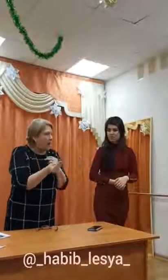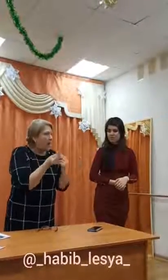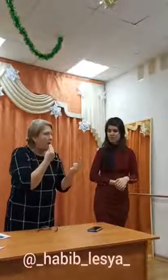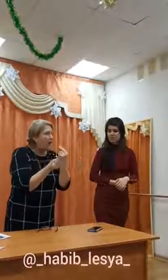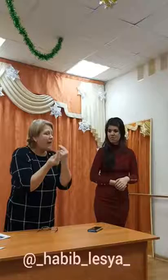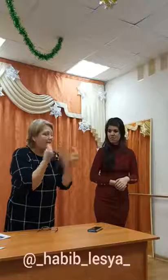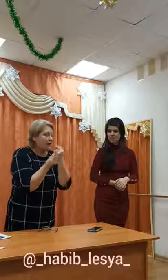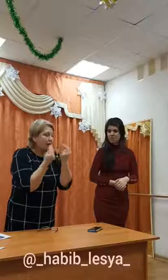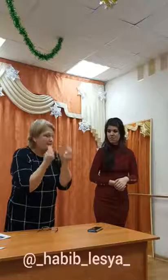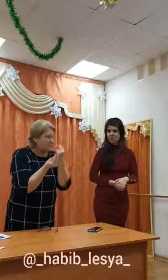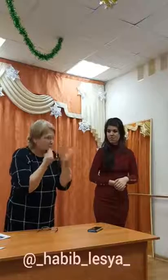я поела